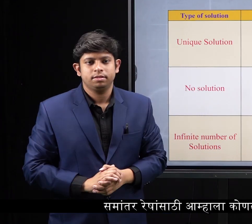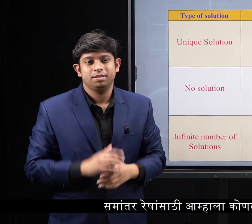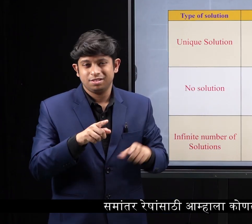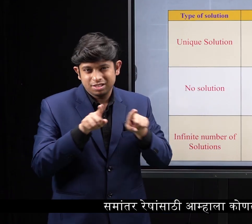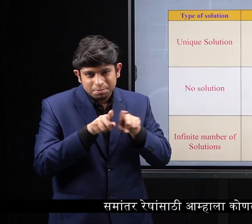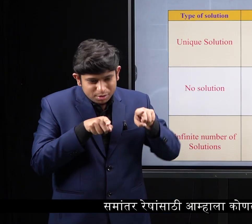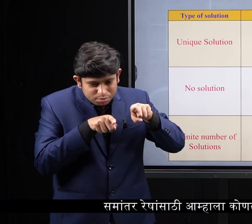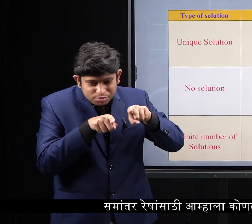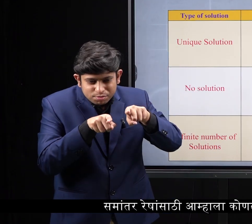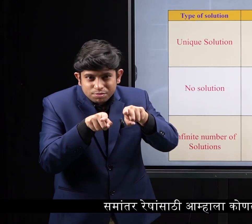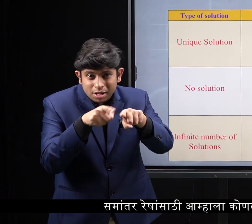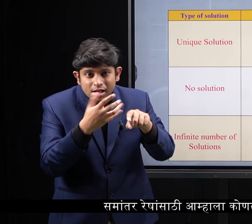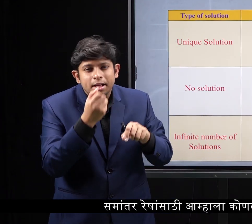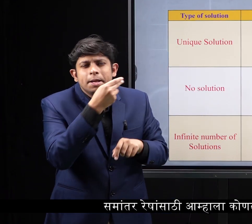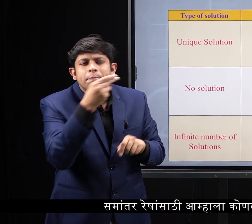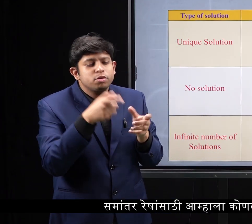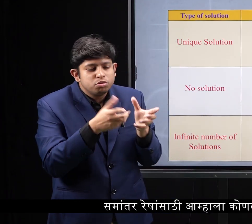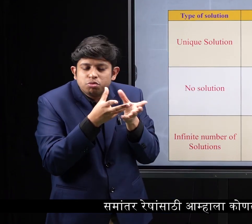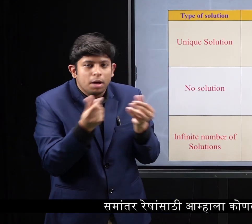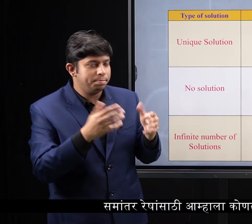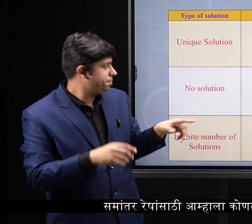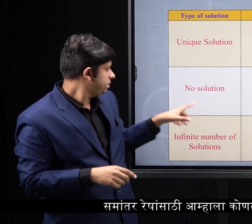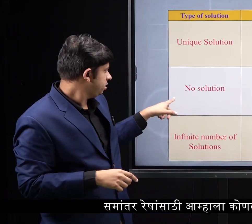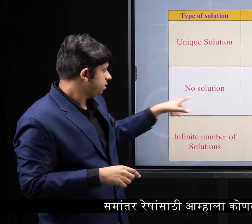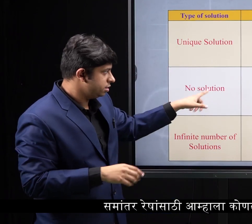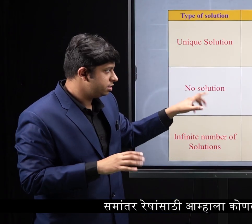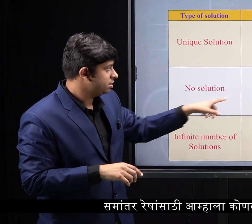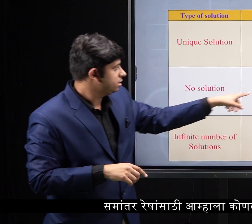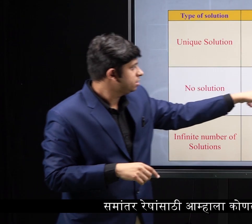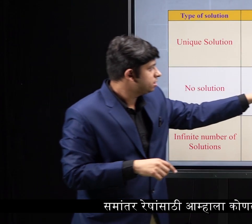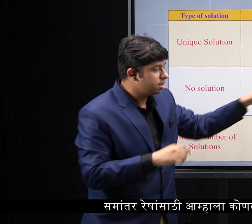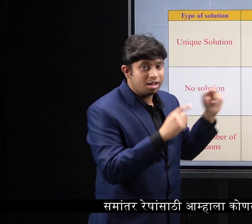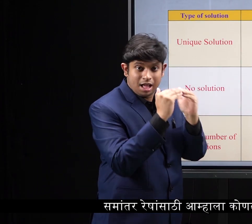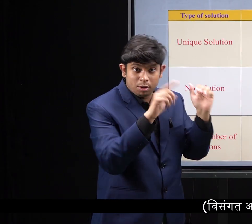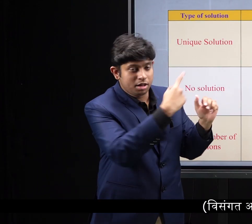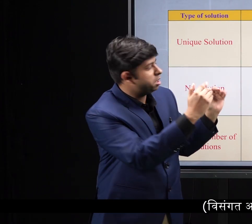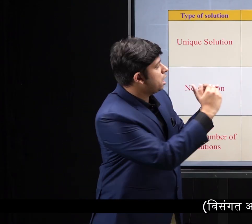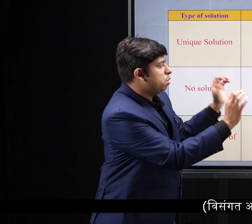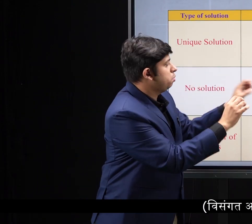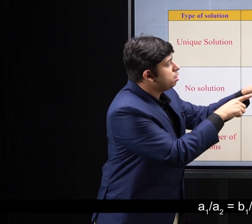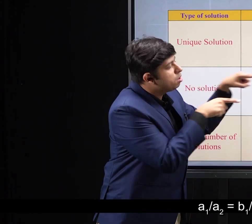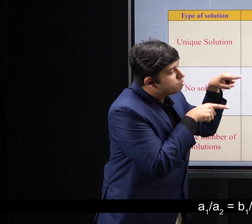समांतर रेषासाठी आम्हाला कोणताही उपाय मिळत नाही, म्हणजे विसंगत आणि अपक्ष.